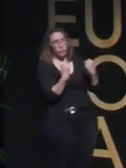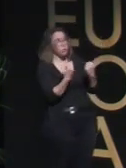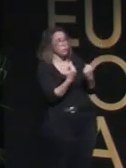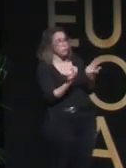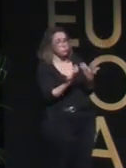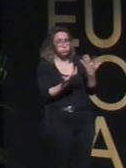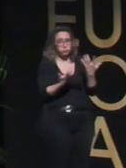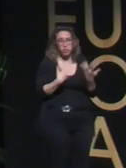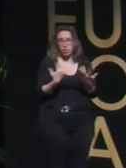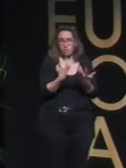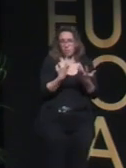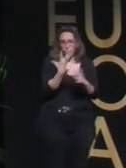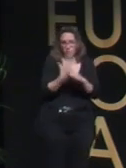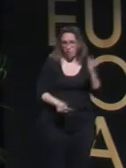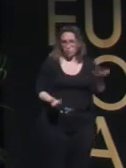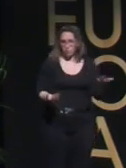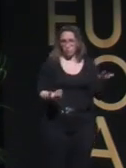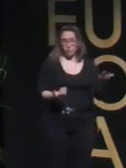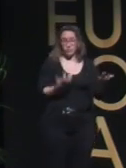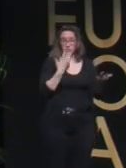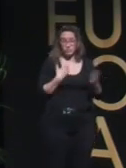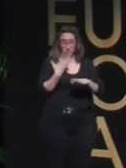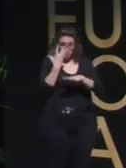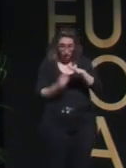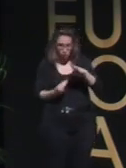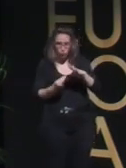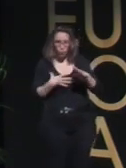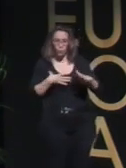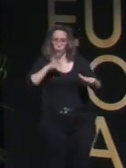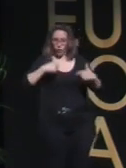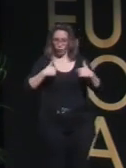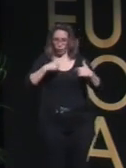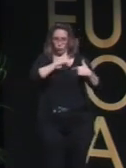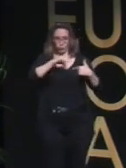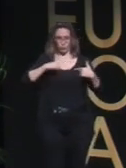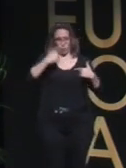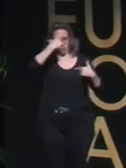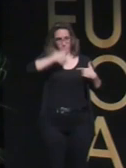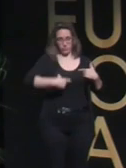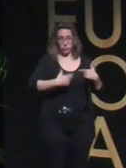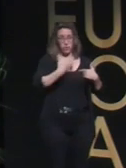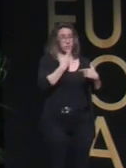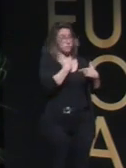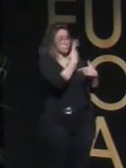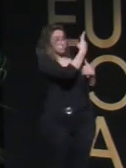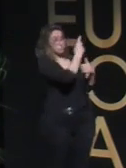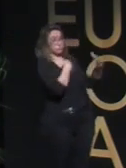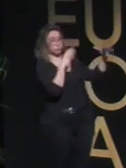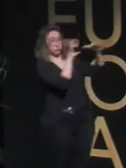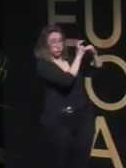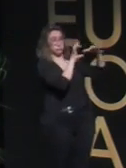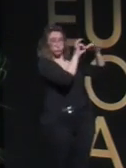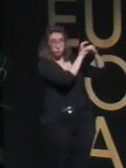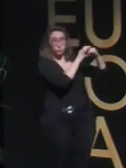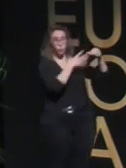fallando. Tengo que fracasar, porque si fracaso tengo la oportunidad de ser alguien, pero si quiero ser lo que esperan de mí, puede que nunca sea suficiente.